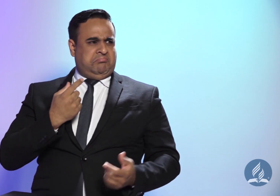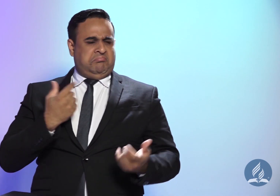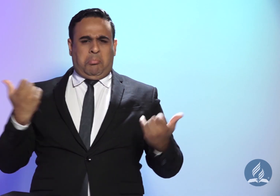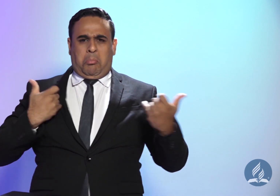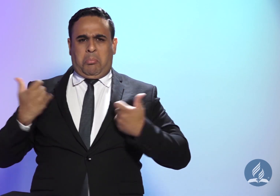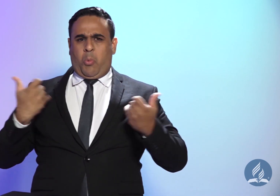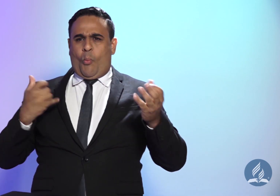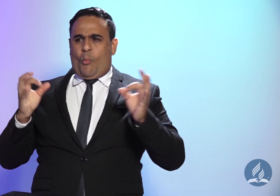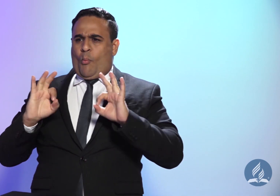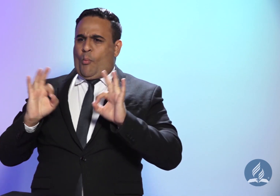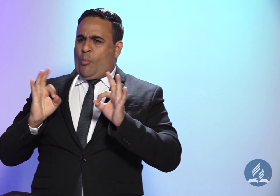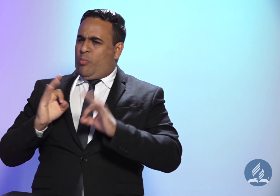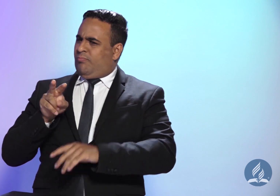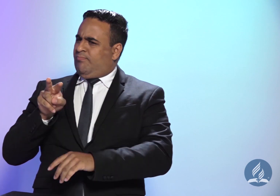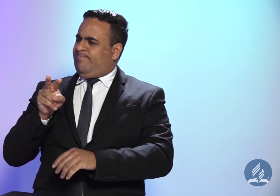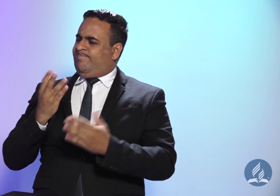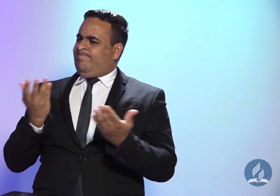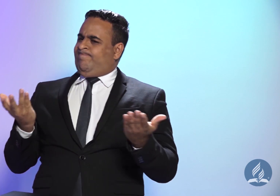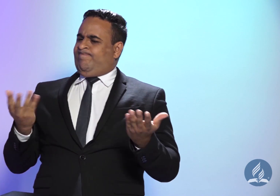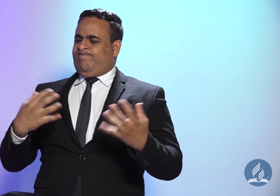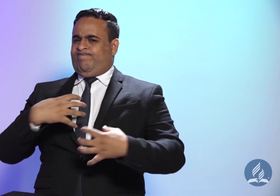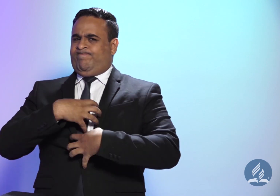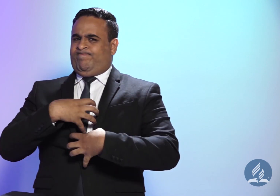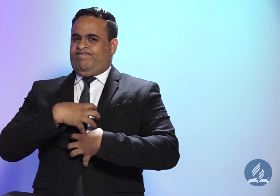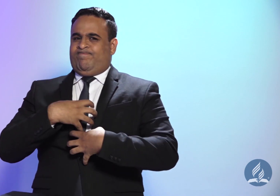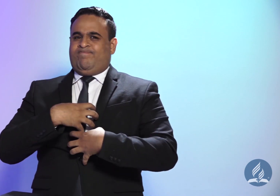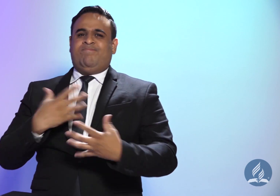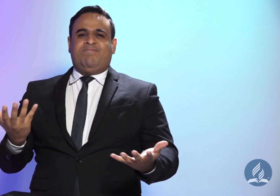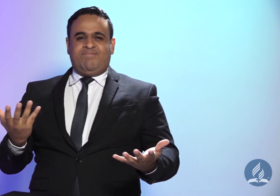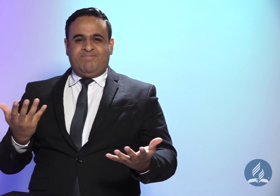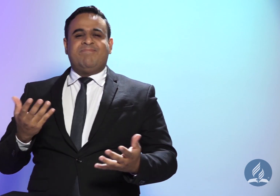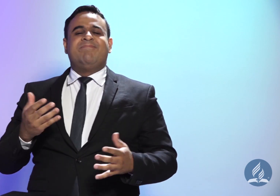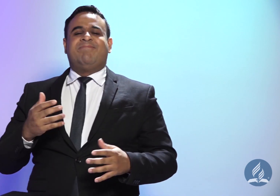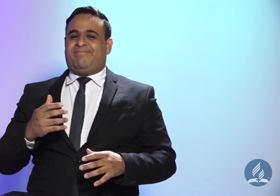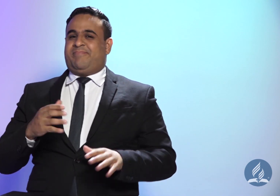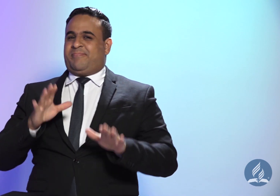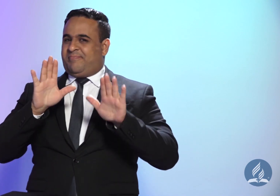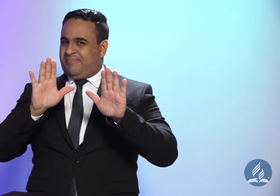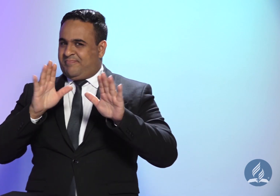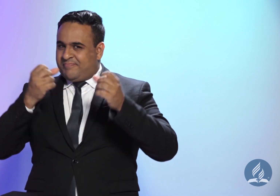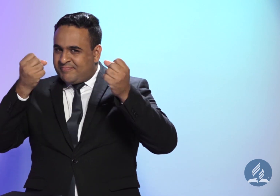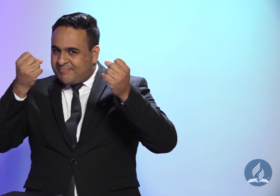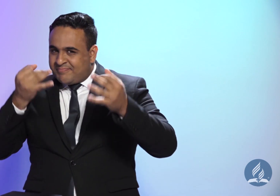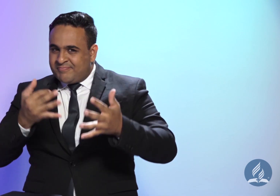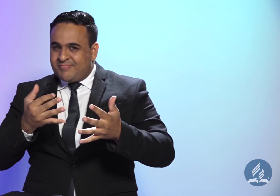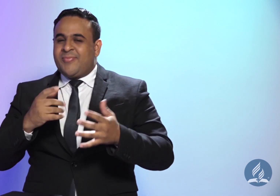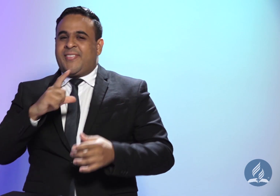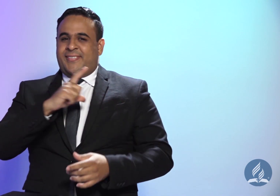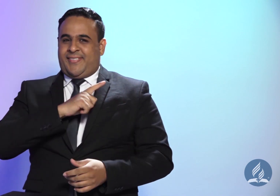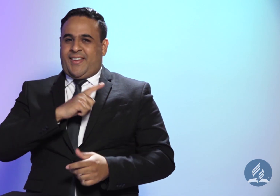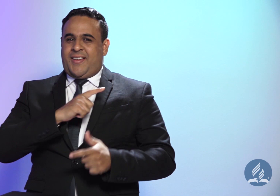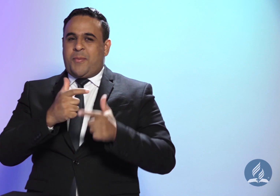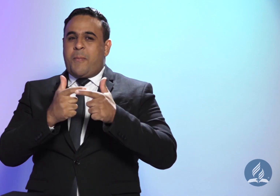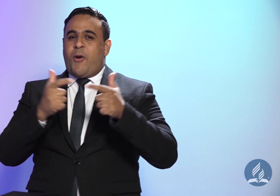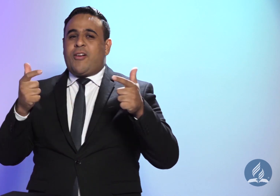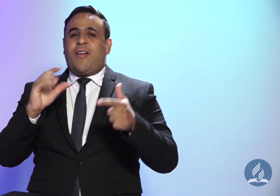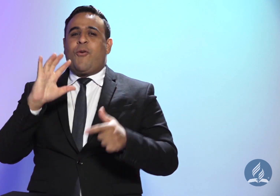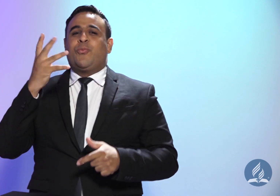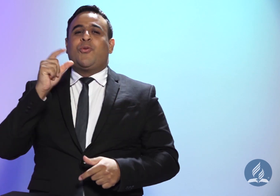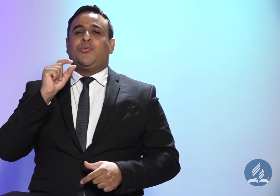real. Então, muitas vezes você vê uma notícia na internet, você vê uma informação e você